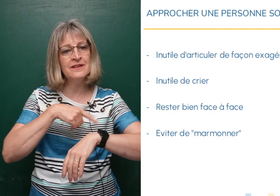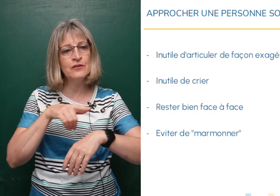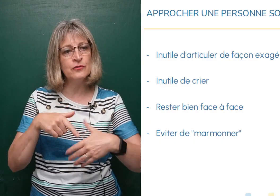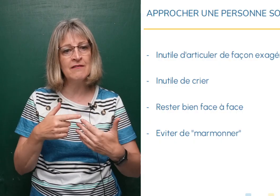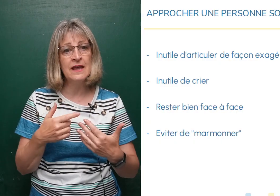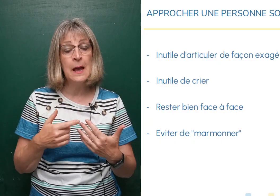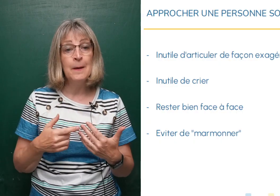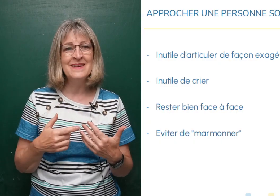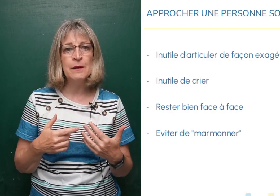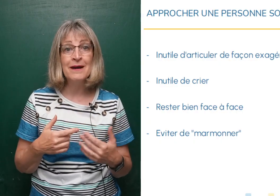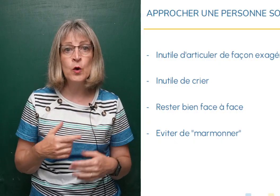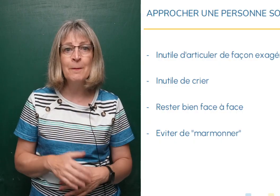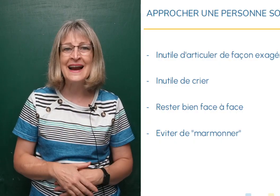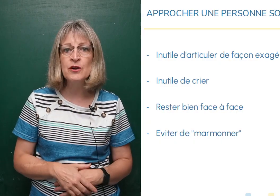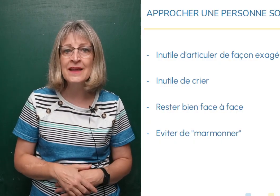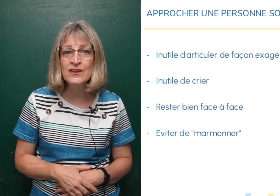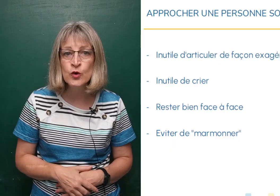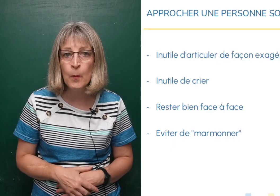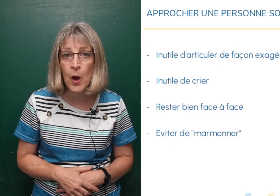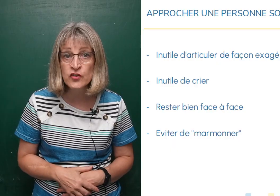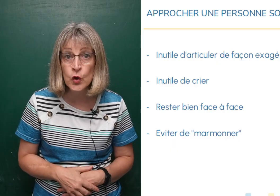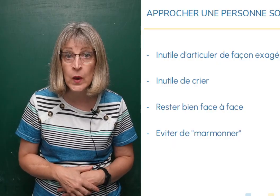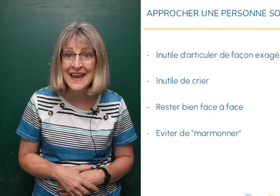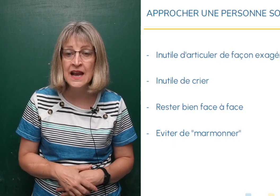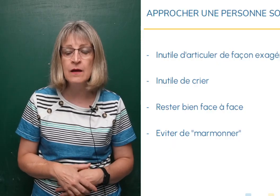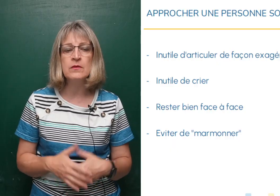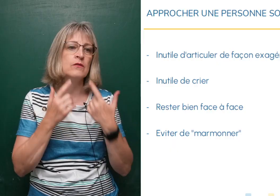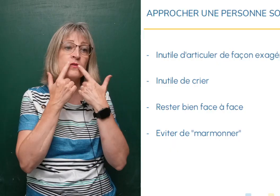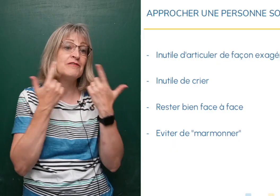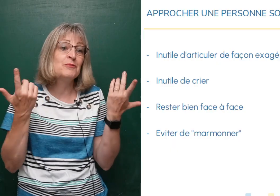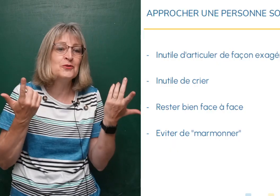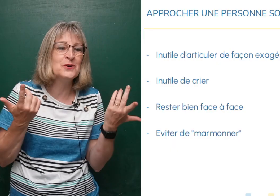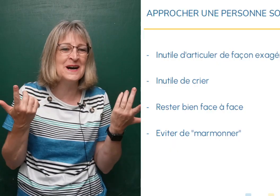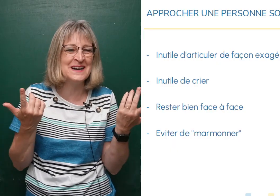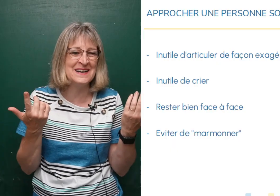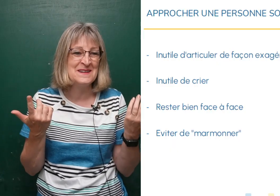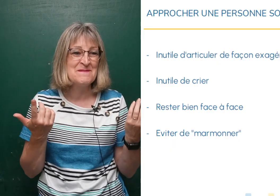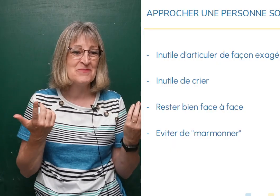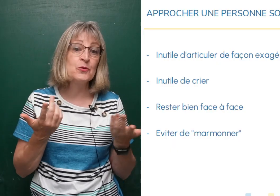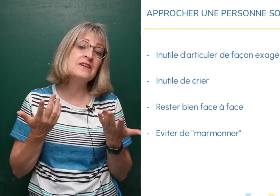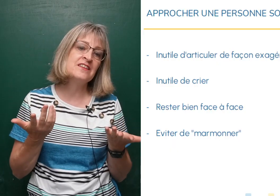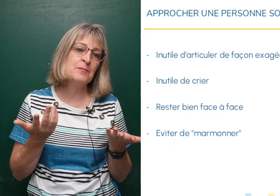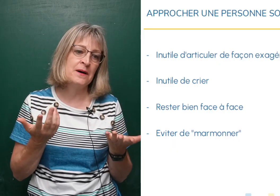de travail. Mais si après on leur parle comme ça, tu comprends ce que je dis, hein? Ben, on déforme tout. Donc on les aide pas,